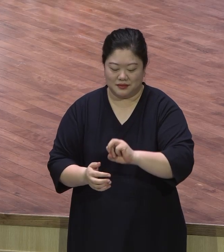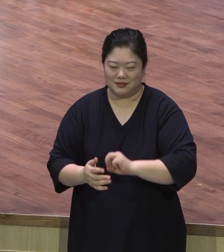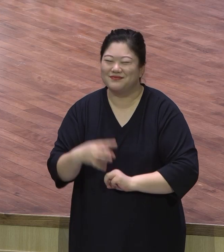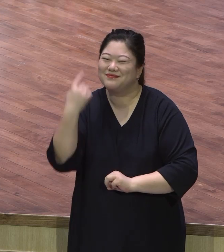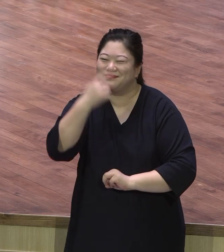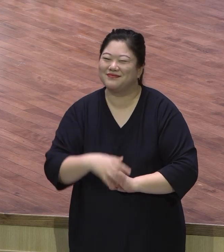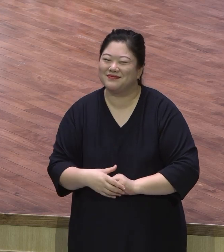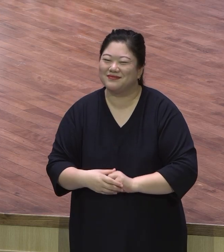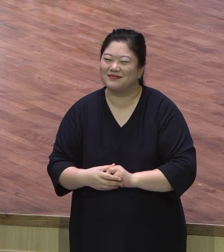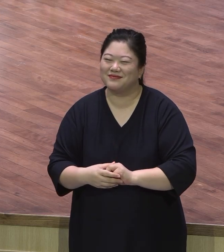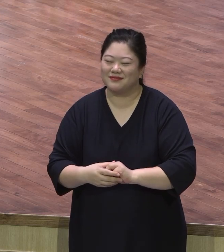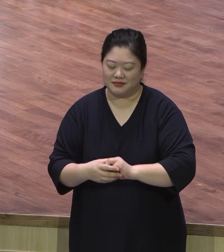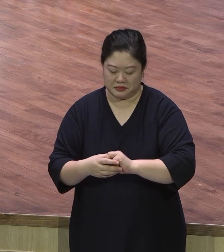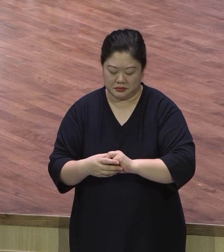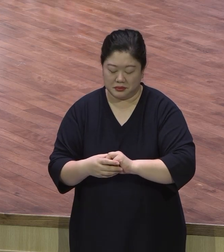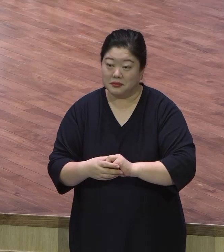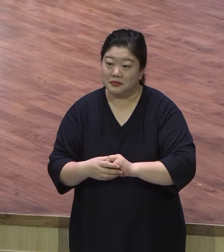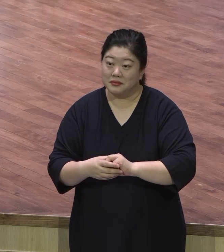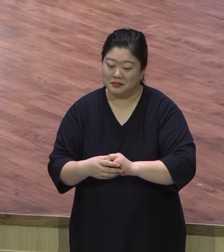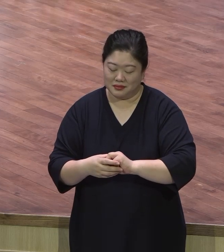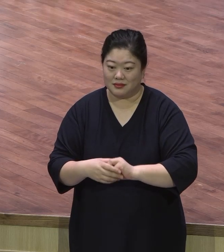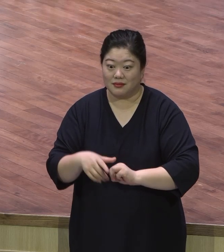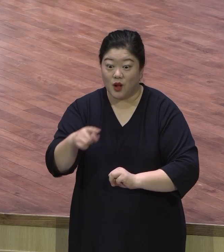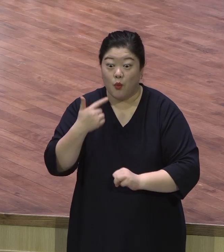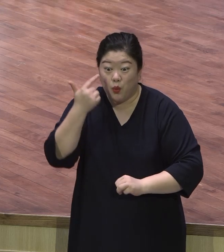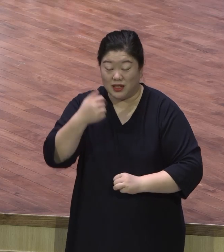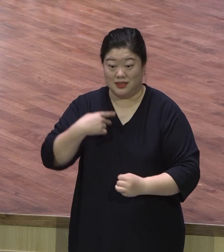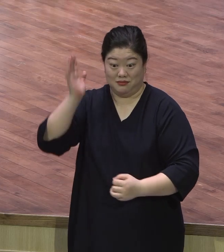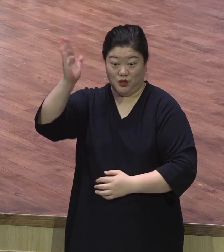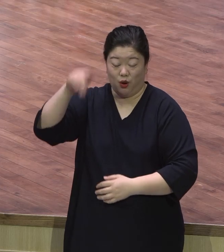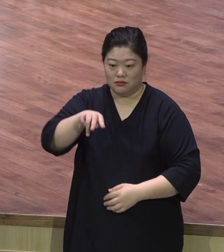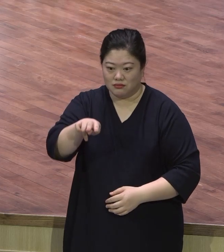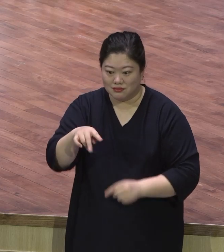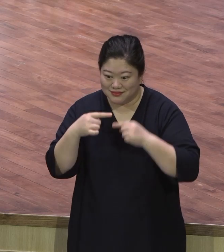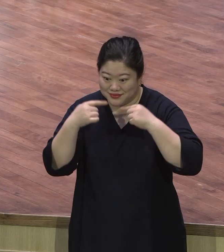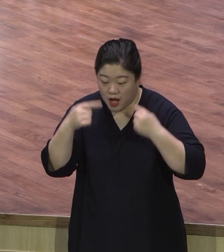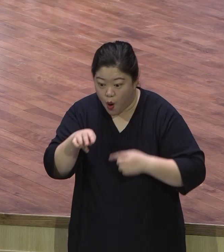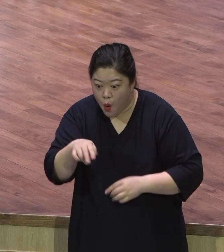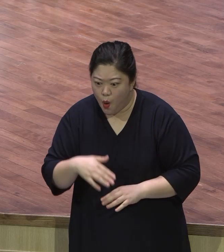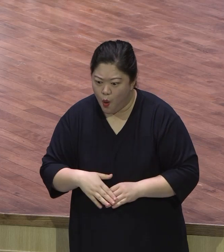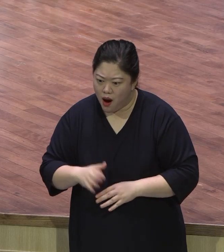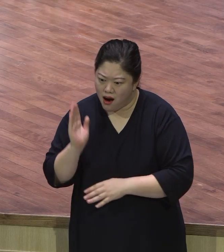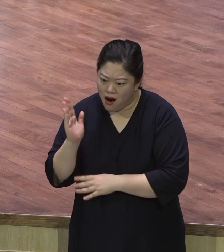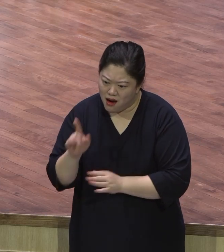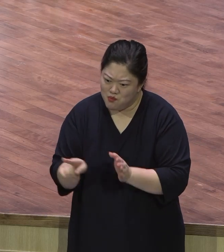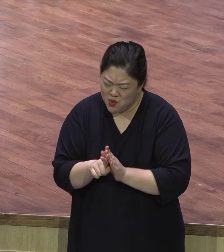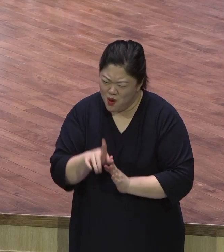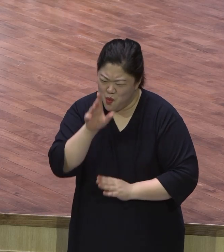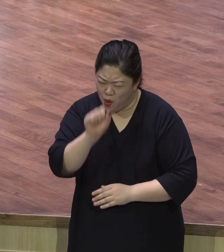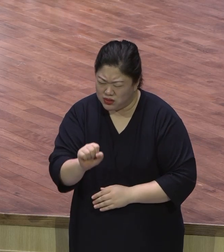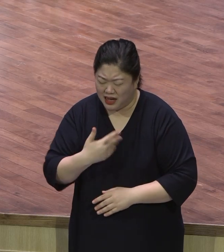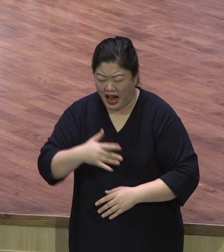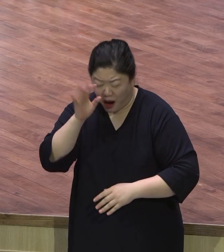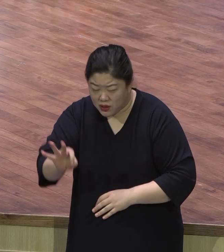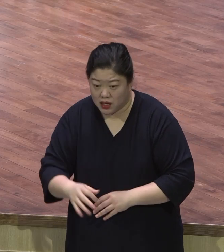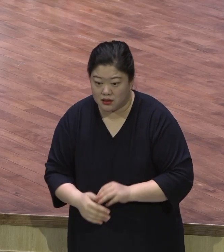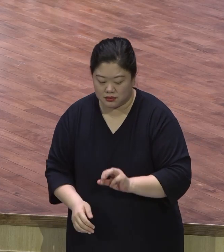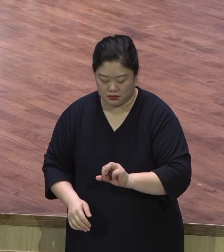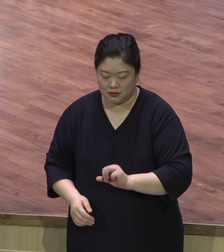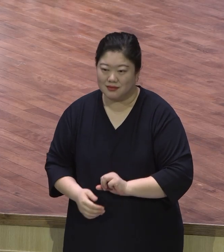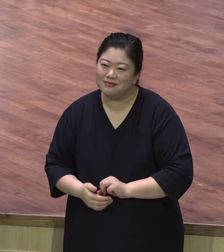목사님이 보니까 늘 웃거든 쳐다보면서 저 집사님 참 믿음이 좋구나 이랬는데